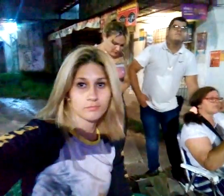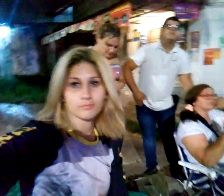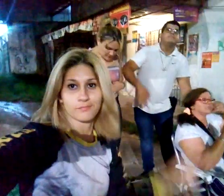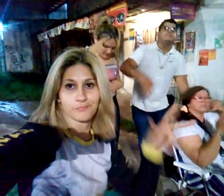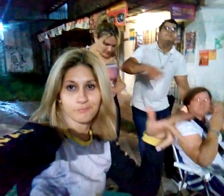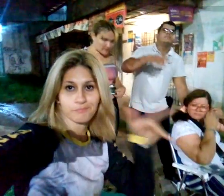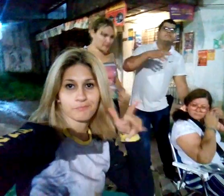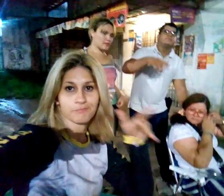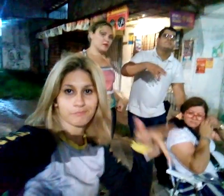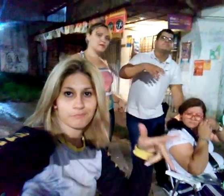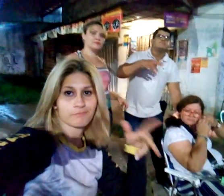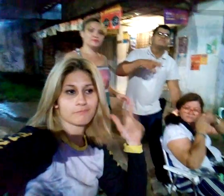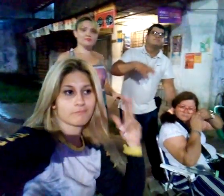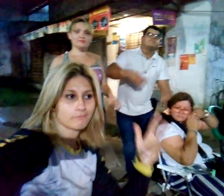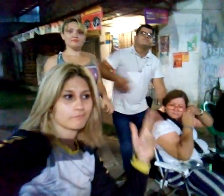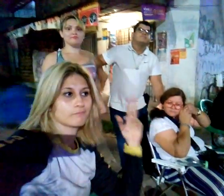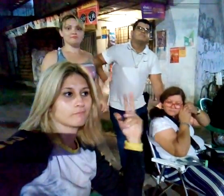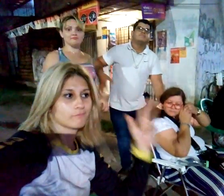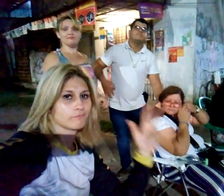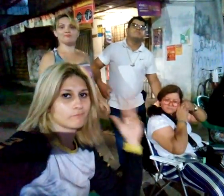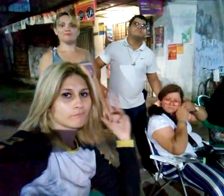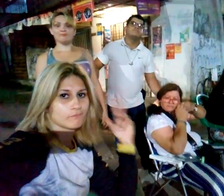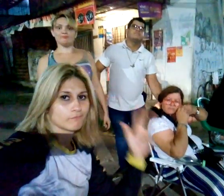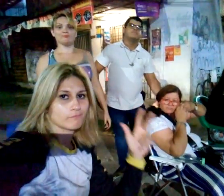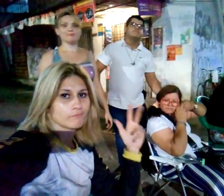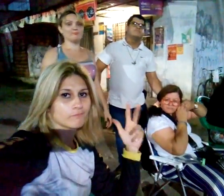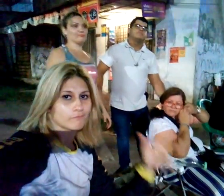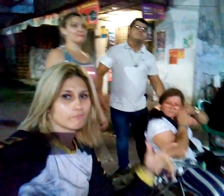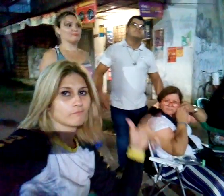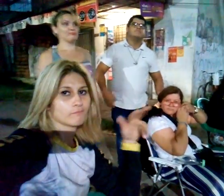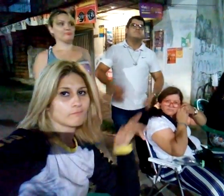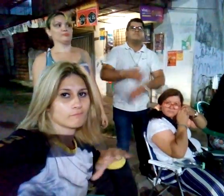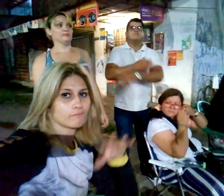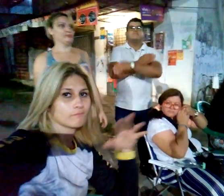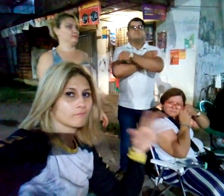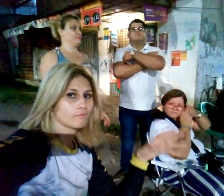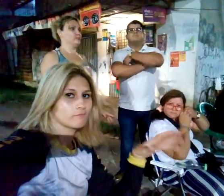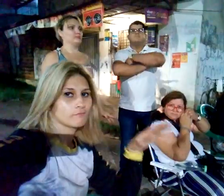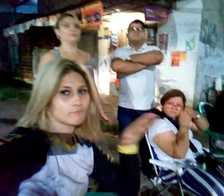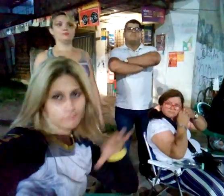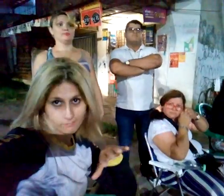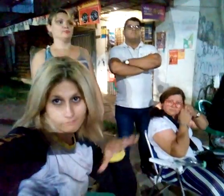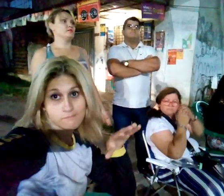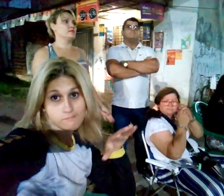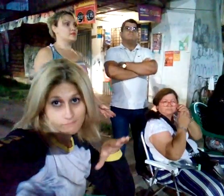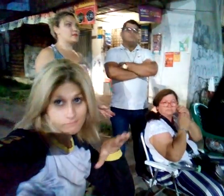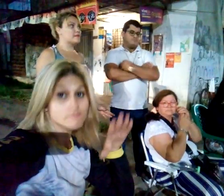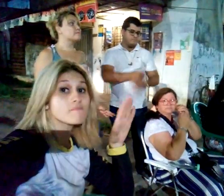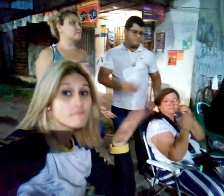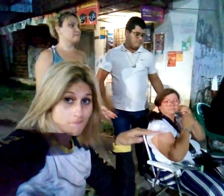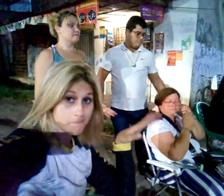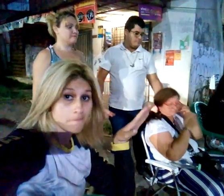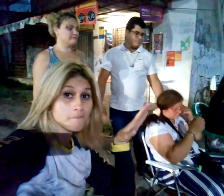Não sou mais desse mundo, não. Ministério Facção. Não sou mais desse mundo. Noite fria, noite